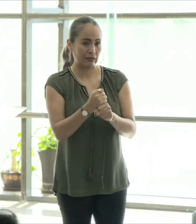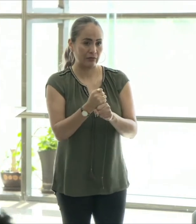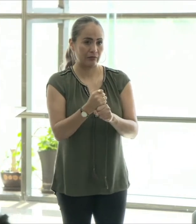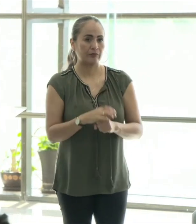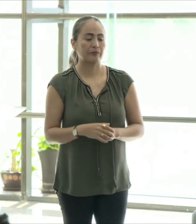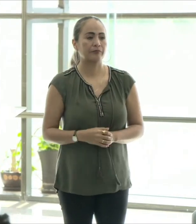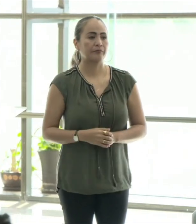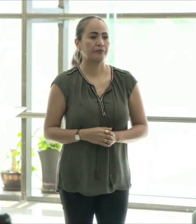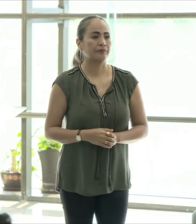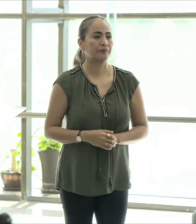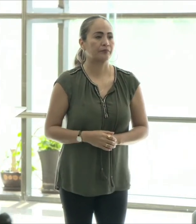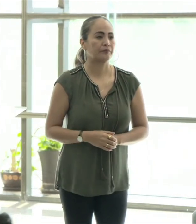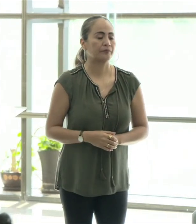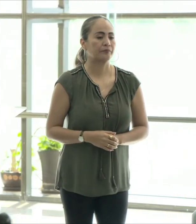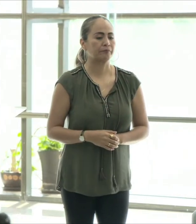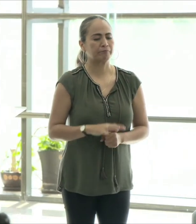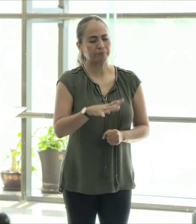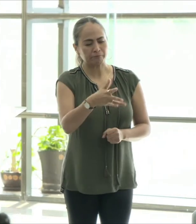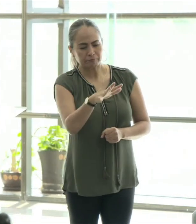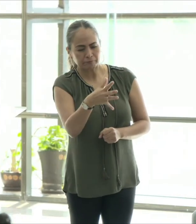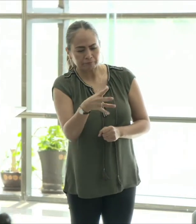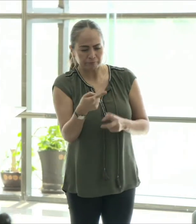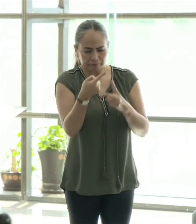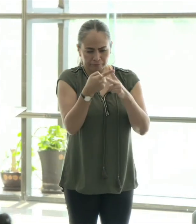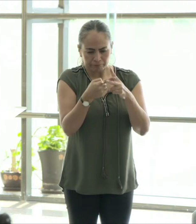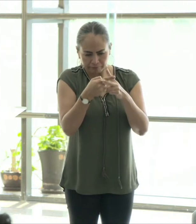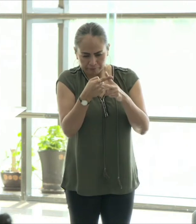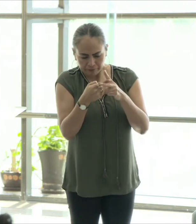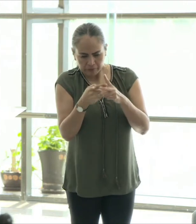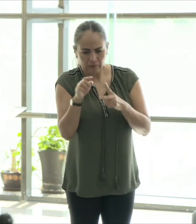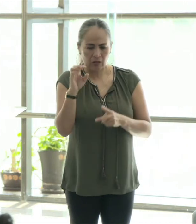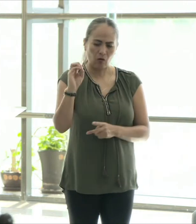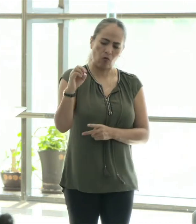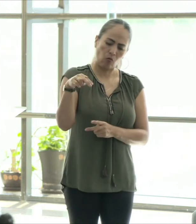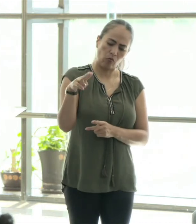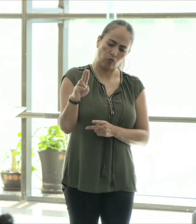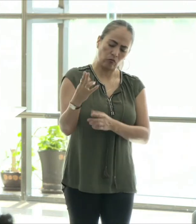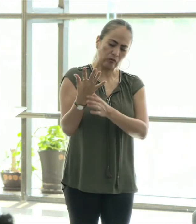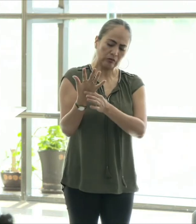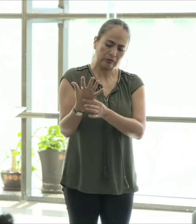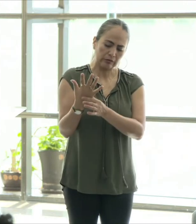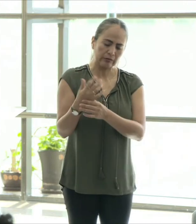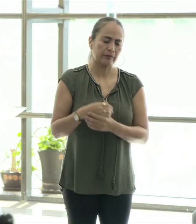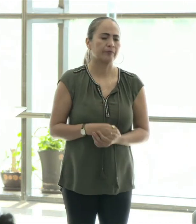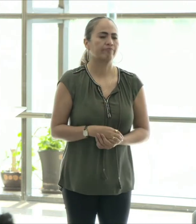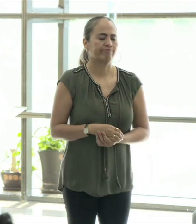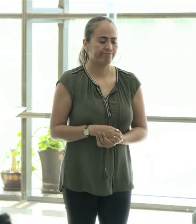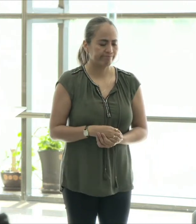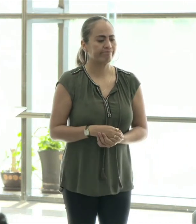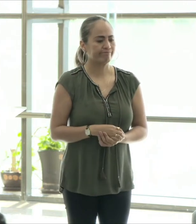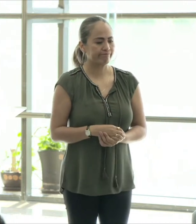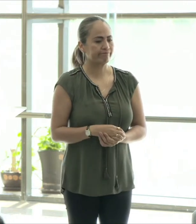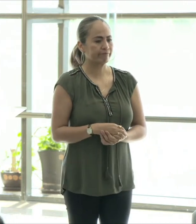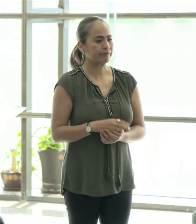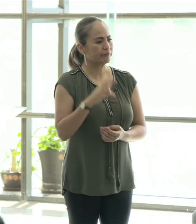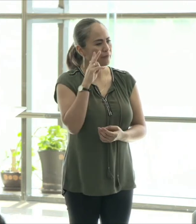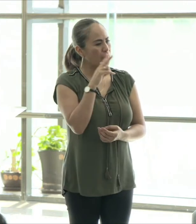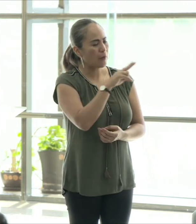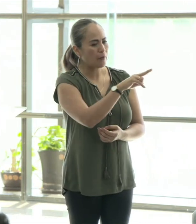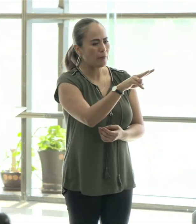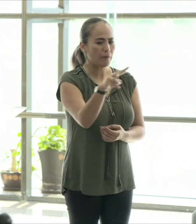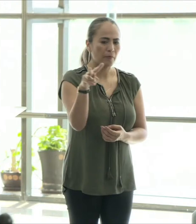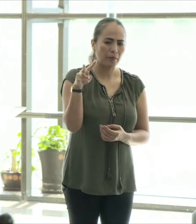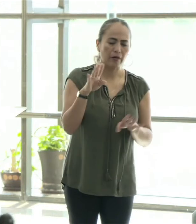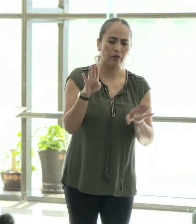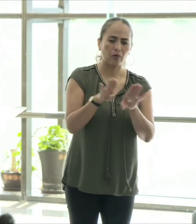esta esta estimación que hace la ONU nos nos da un poco este reflejo de cómo está la problemática